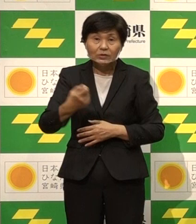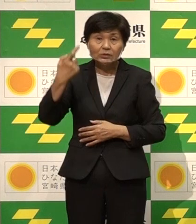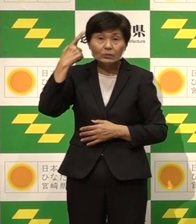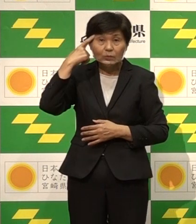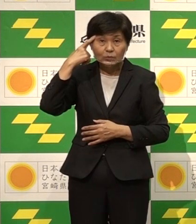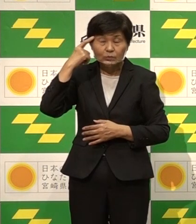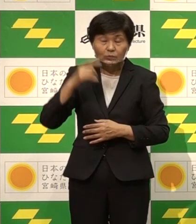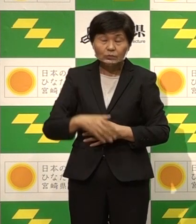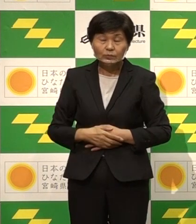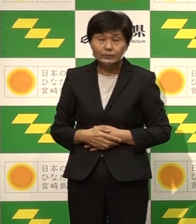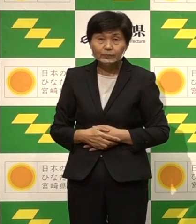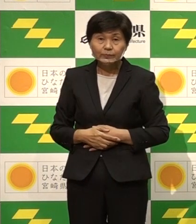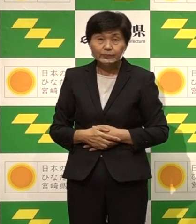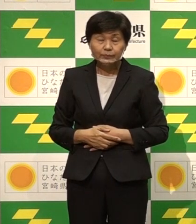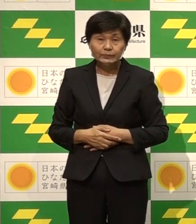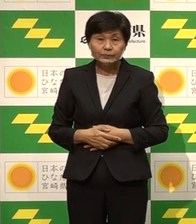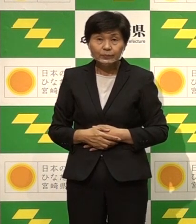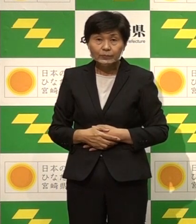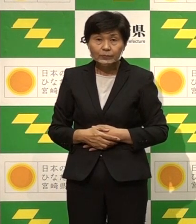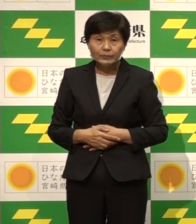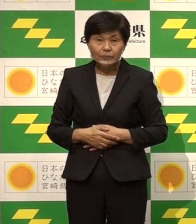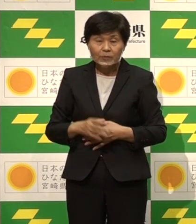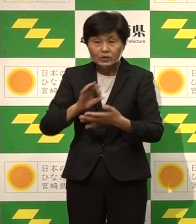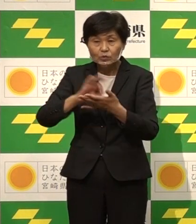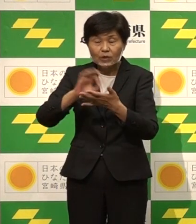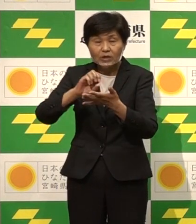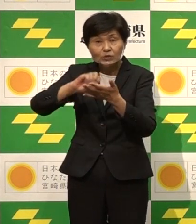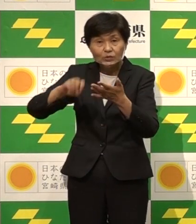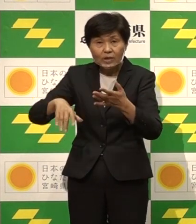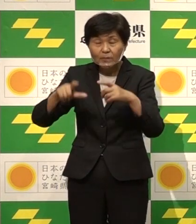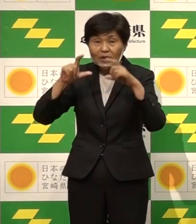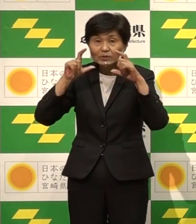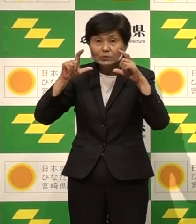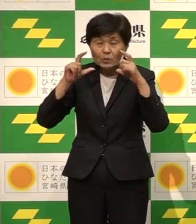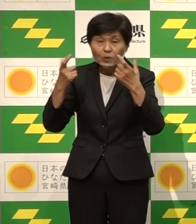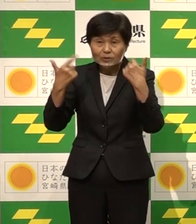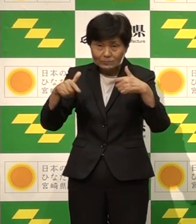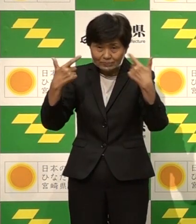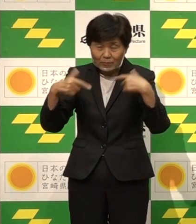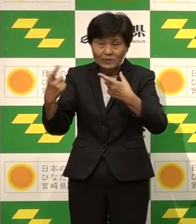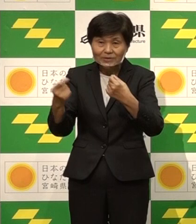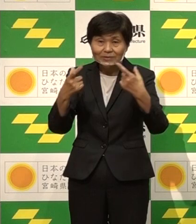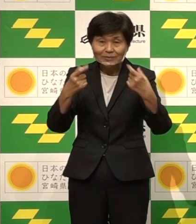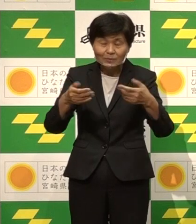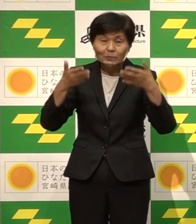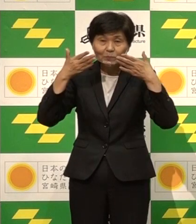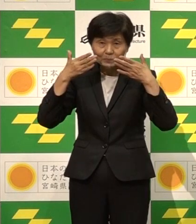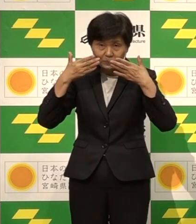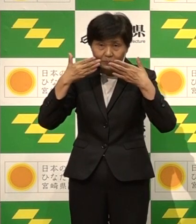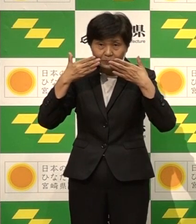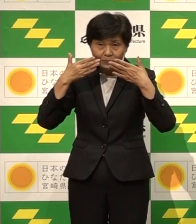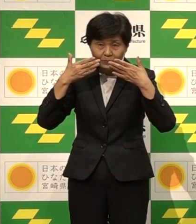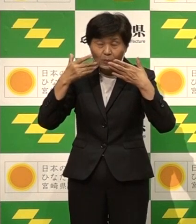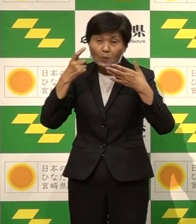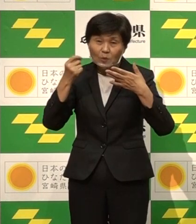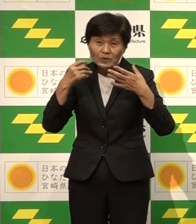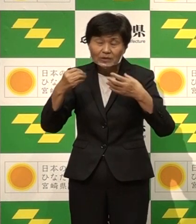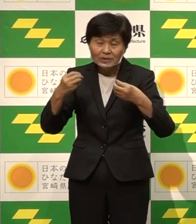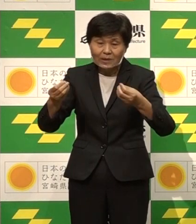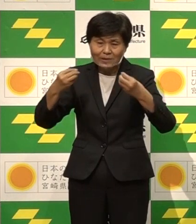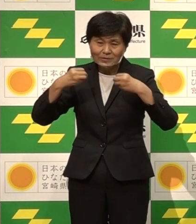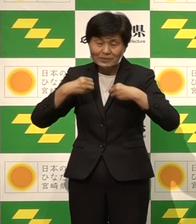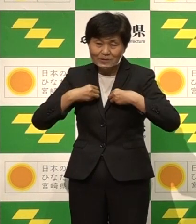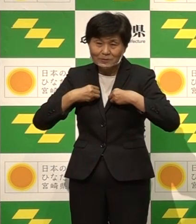ろうかと考えております。不織マスクの適切な着用、感染に不安のある方はですね、そもそ